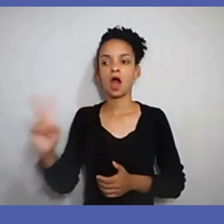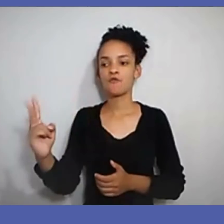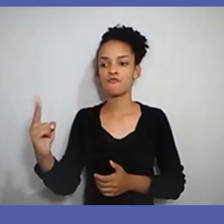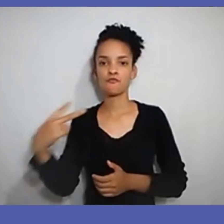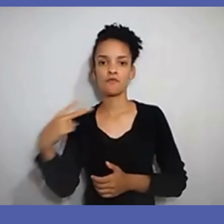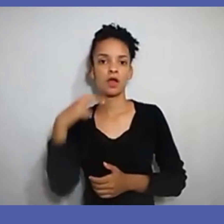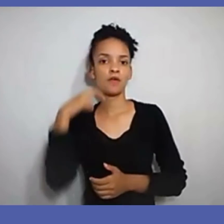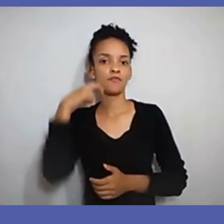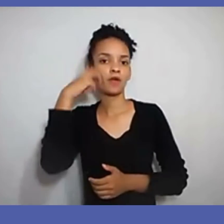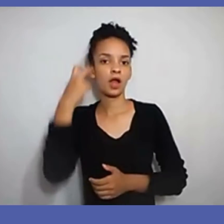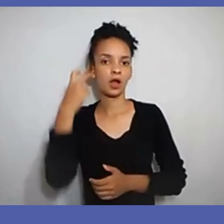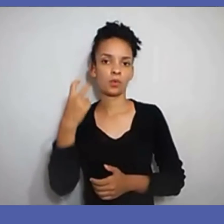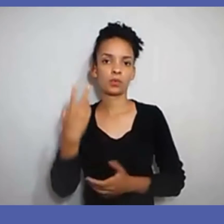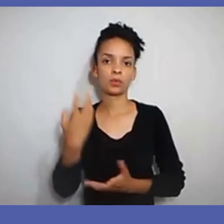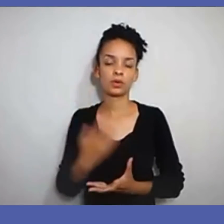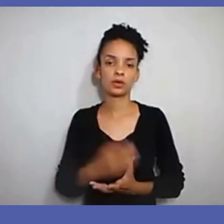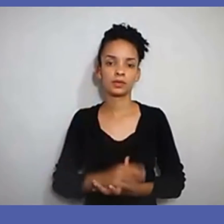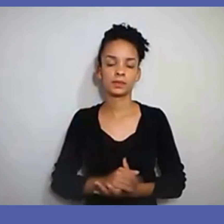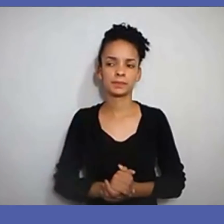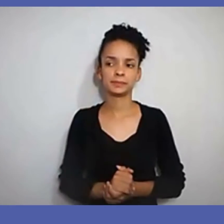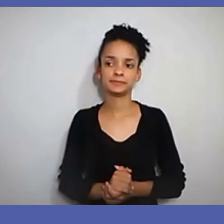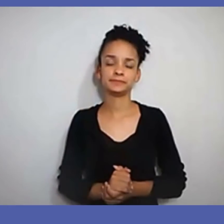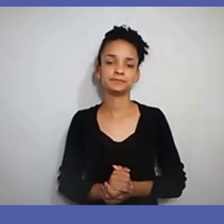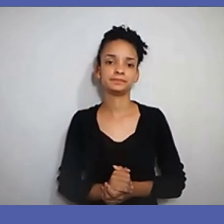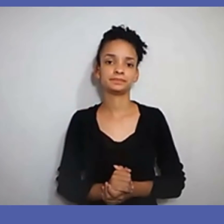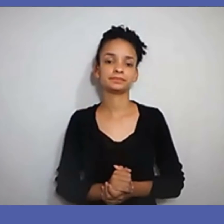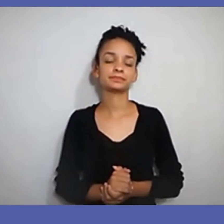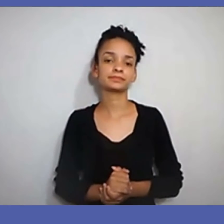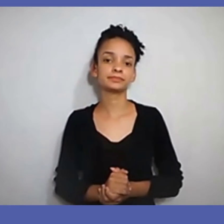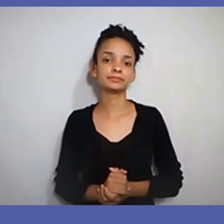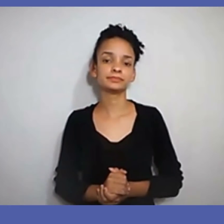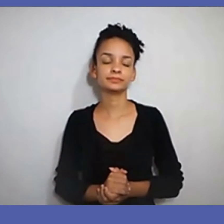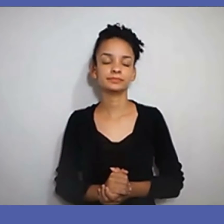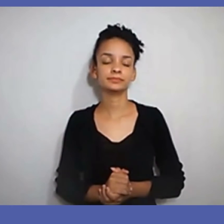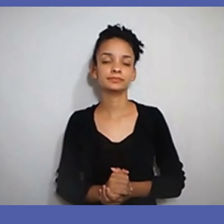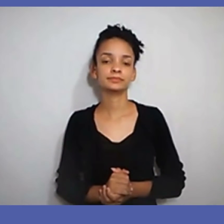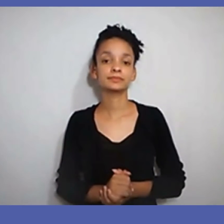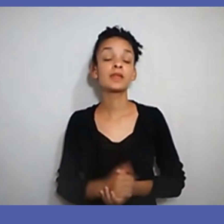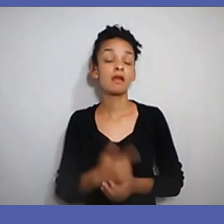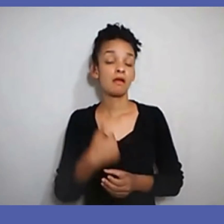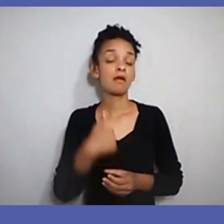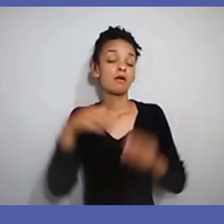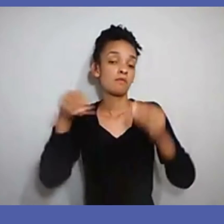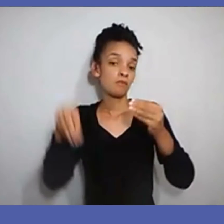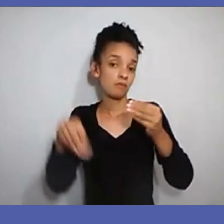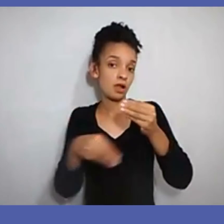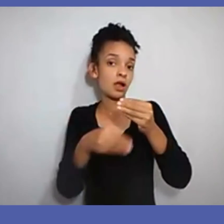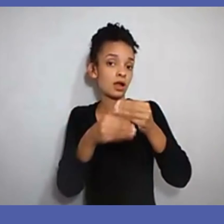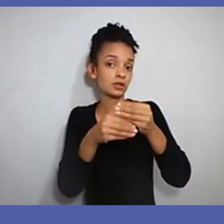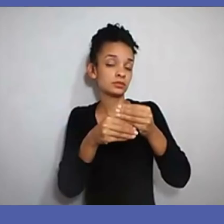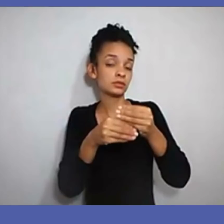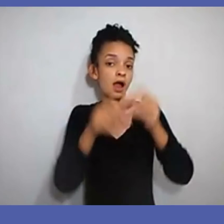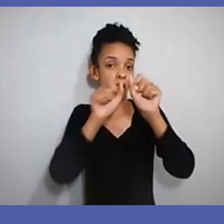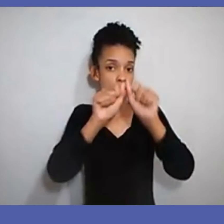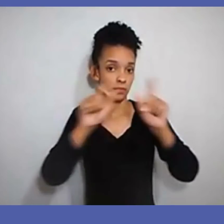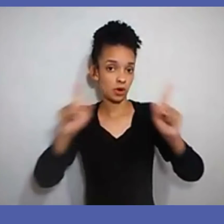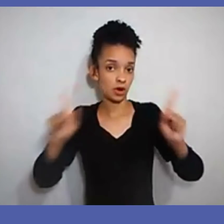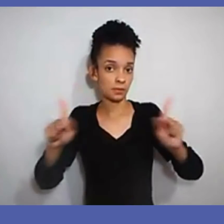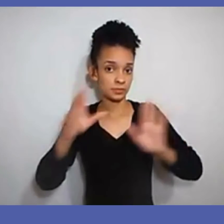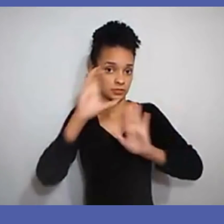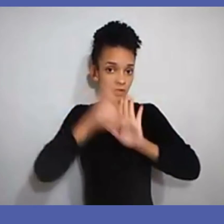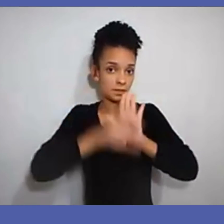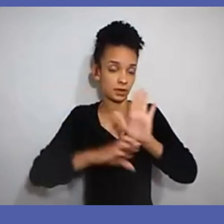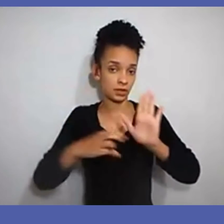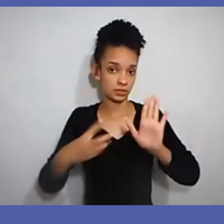Senhor Jesus. E eu vou acrescentar Apocalipse 3, tá?